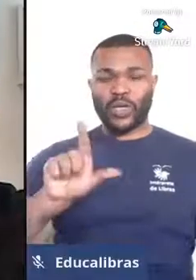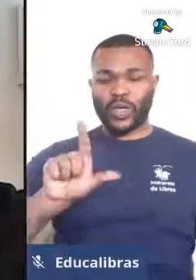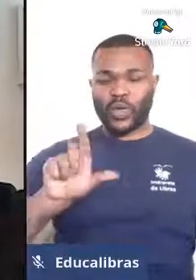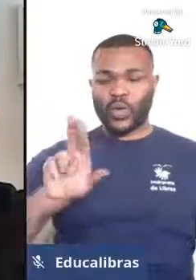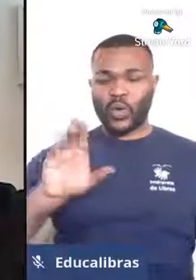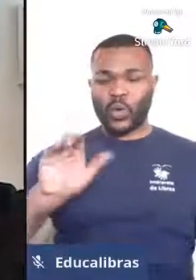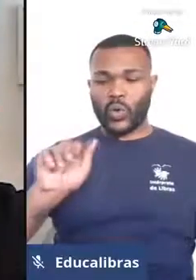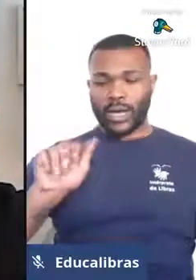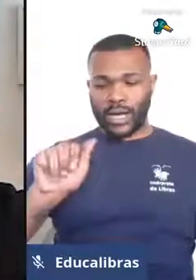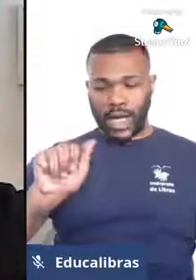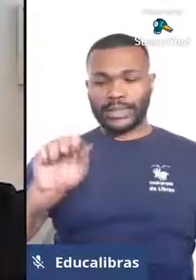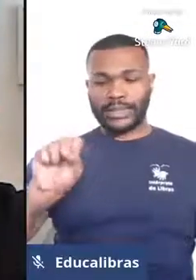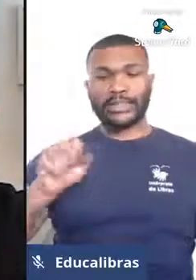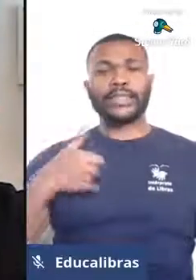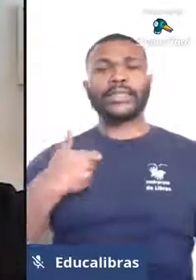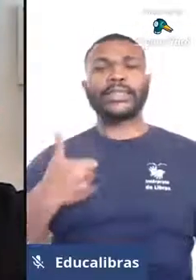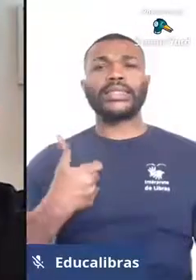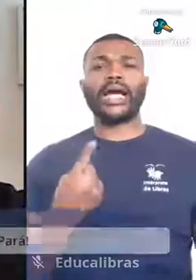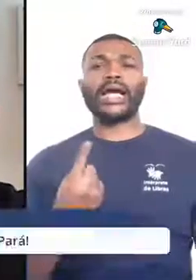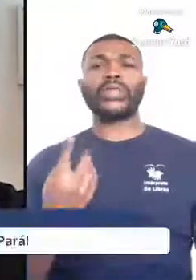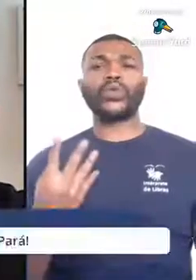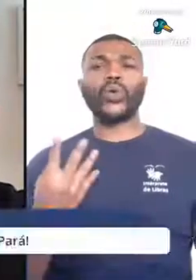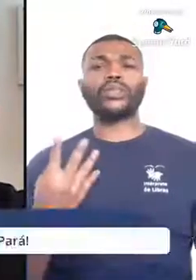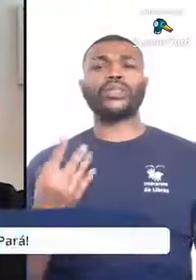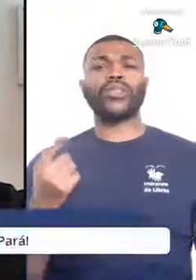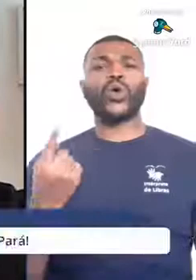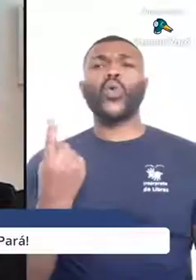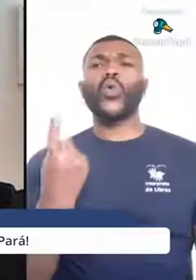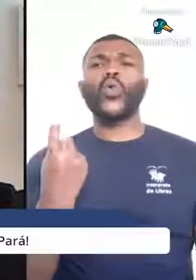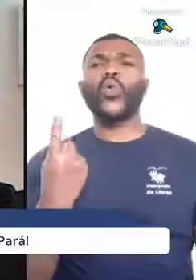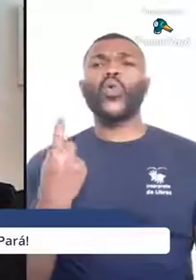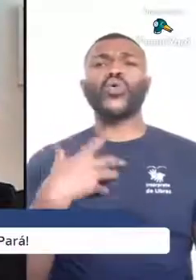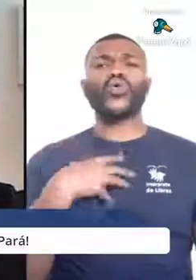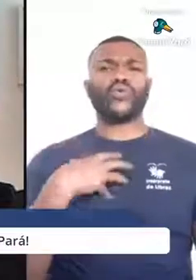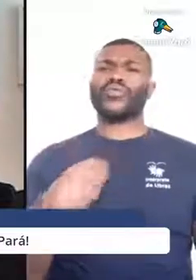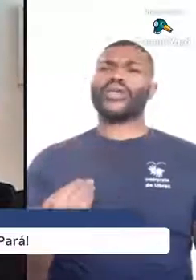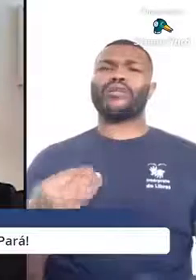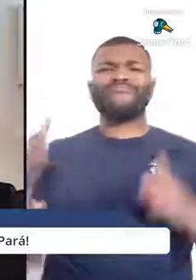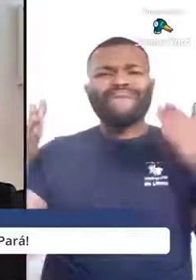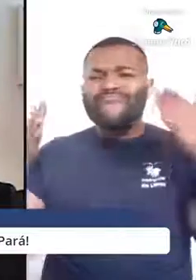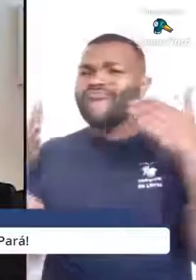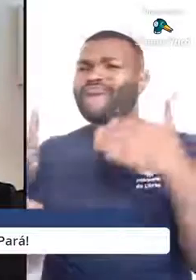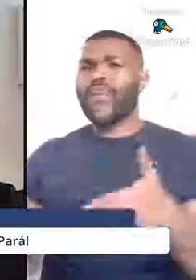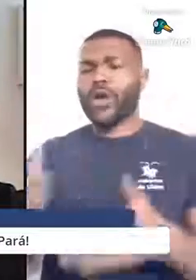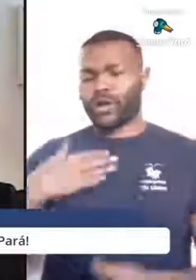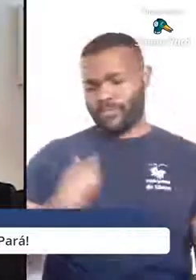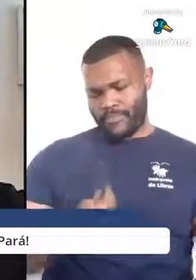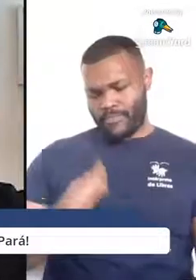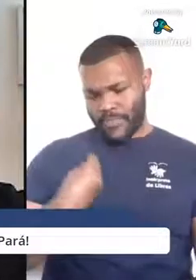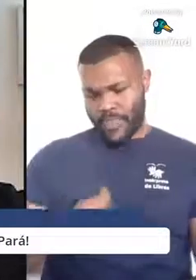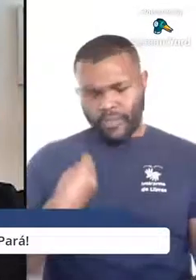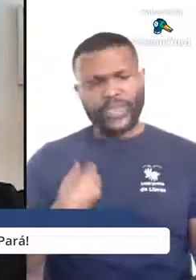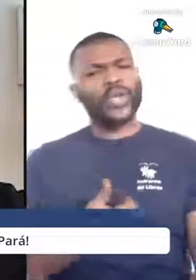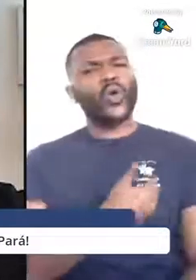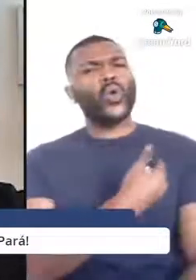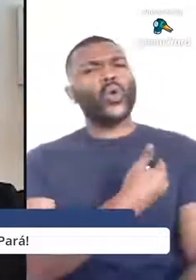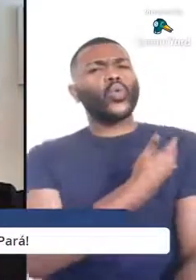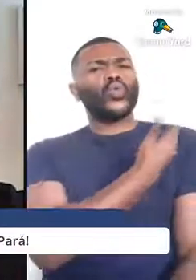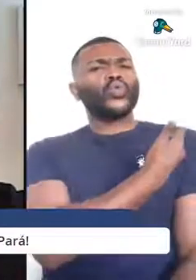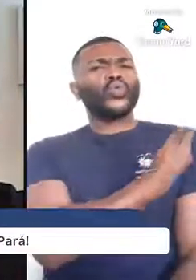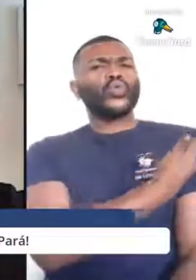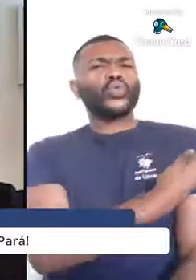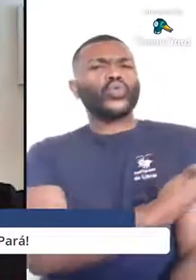de 14 anos, meu único filho, que é o centro da minha vida, não tem dúvida nenhuma, e eu costumei me definir durante muito tempo